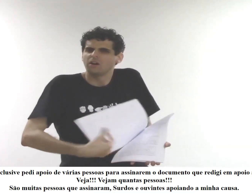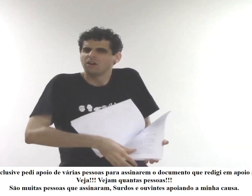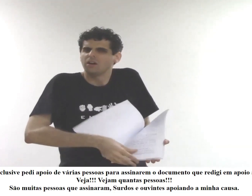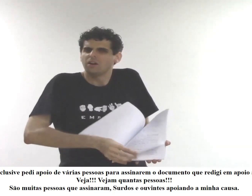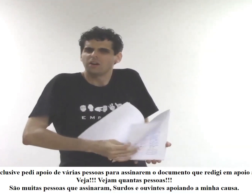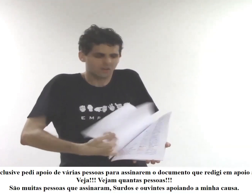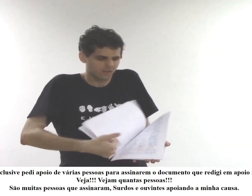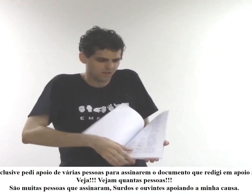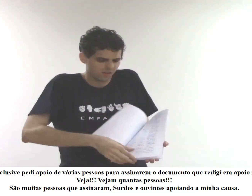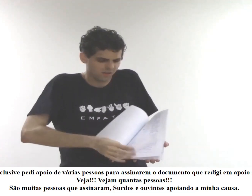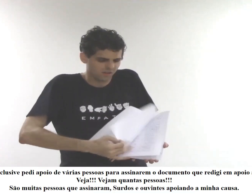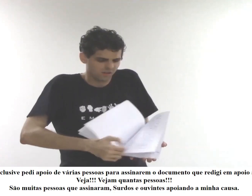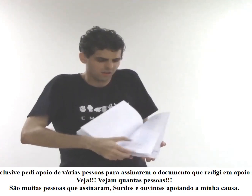veja quantas pessoas.